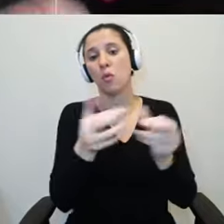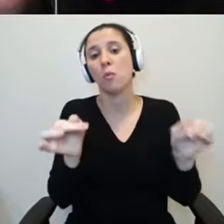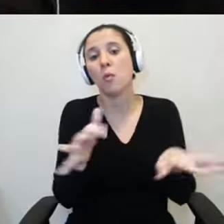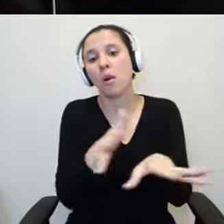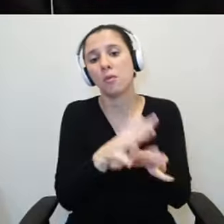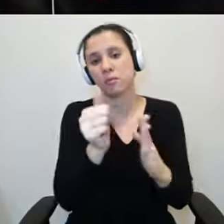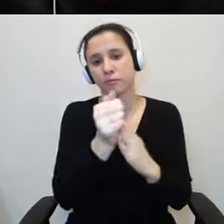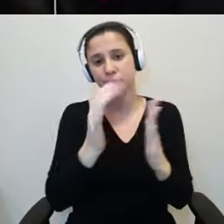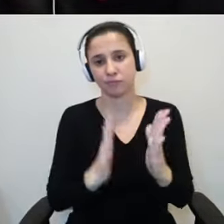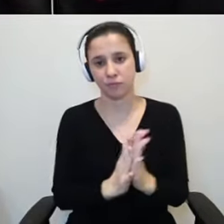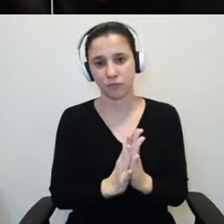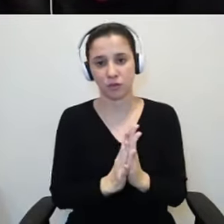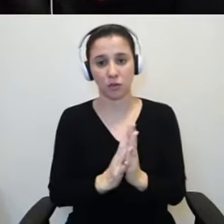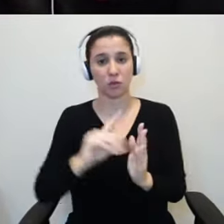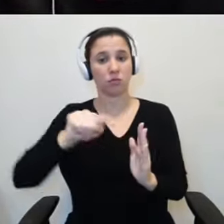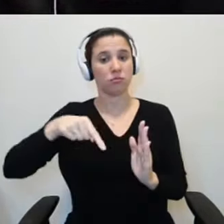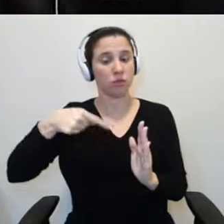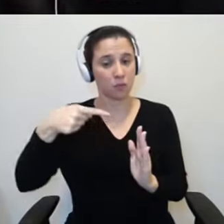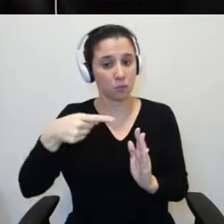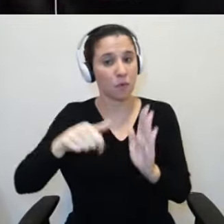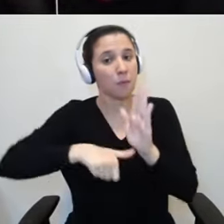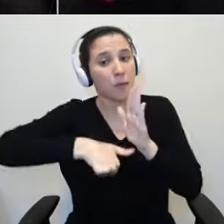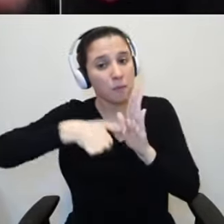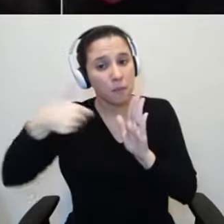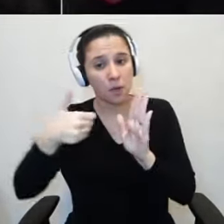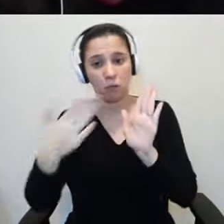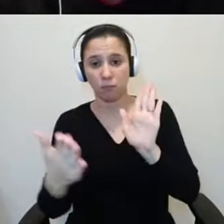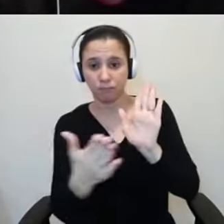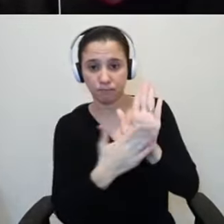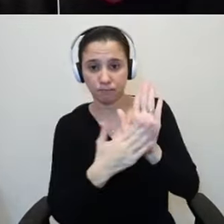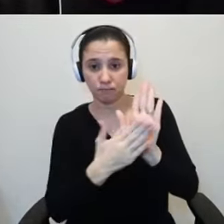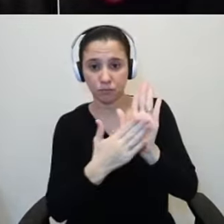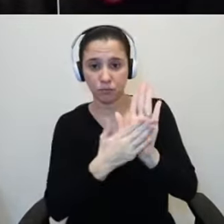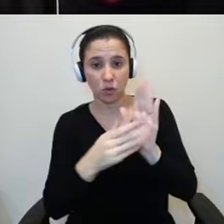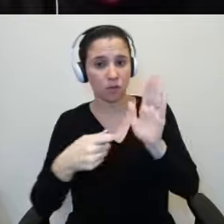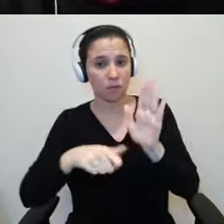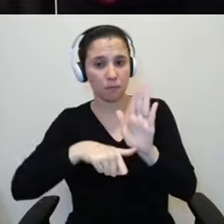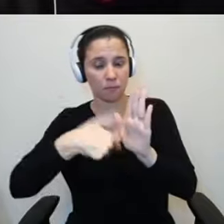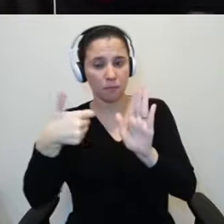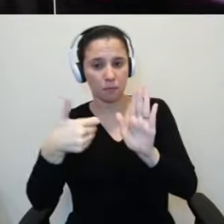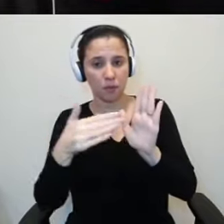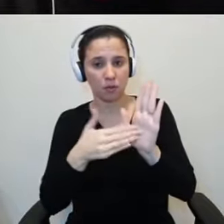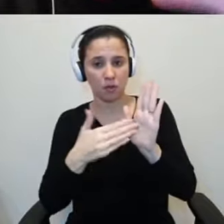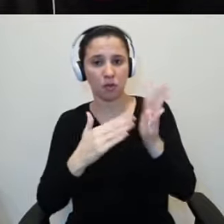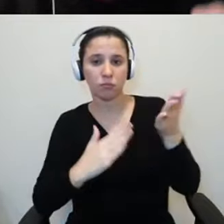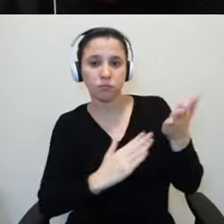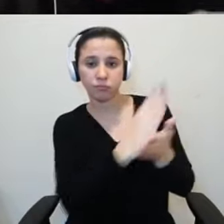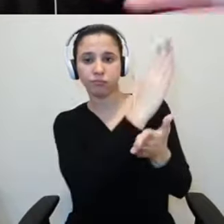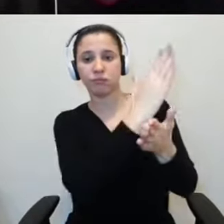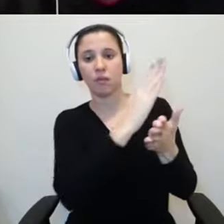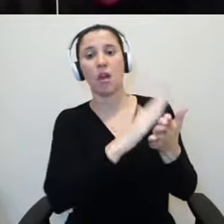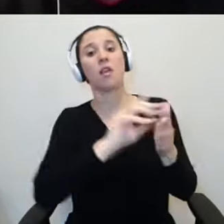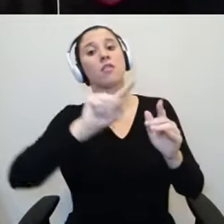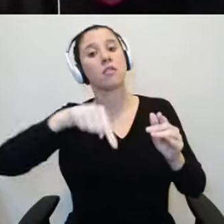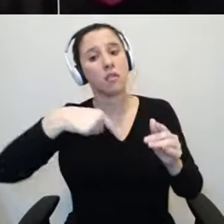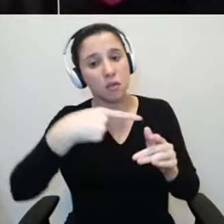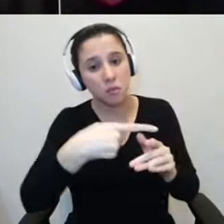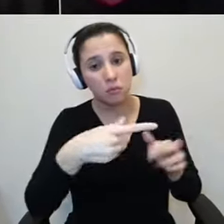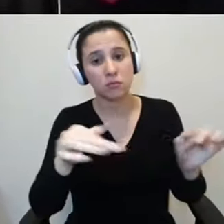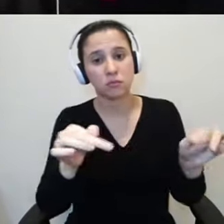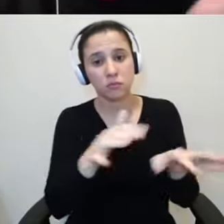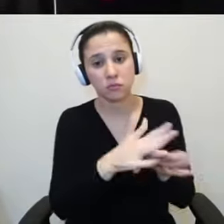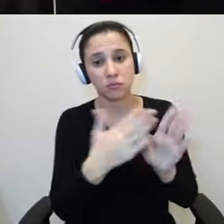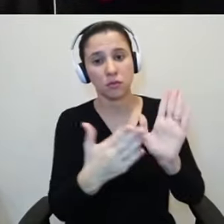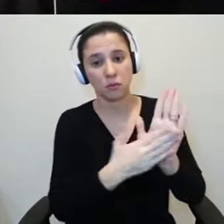aprovar essa proposta no Conselho de Campus, e depois dos professores fazerem a revisão do plano de